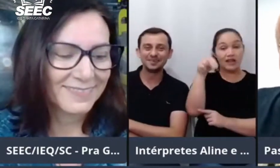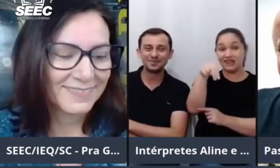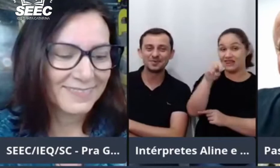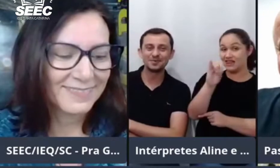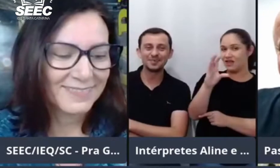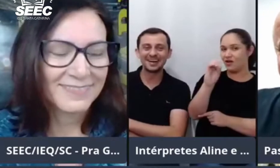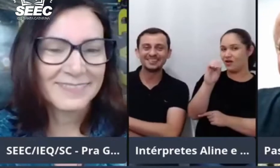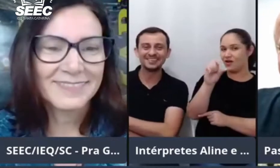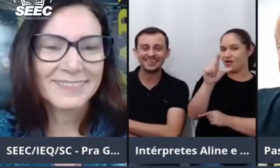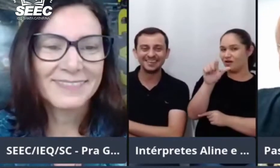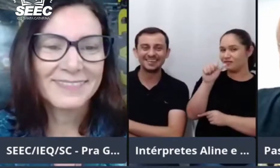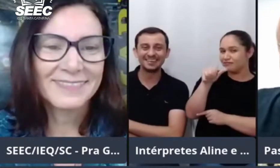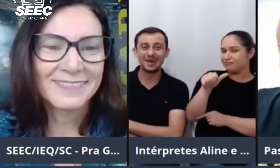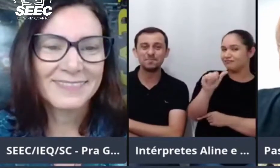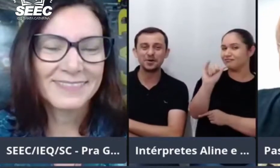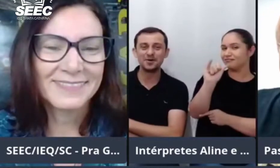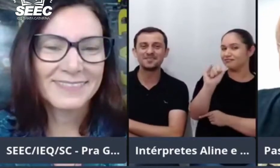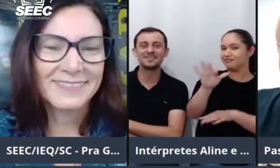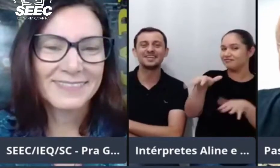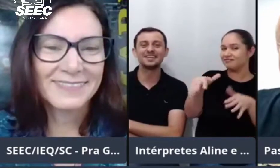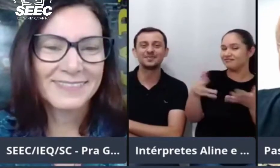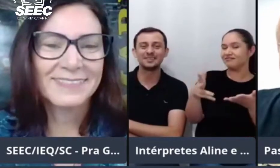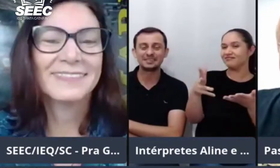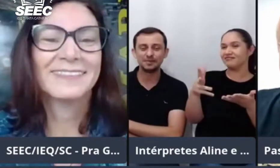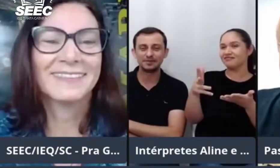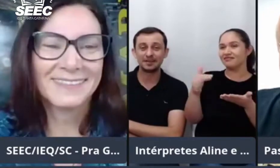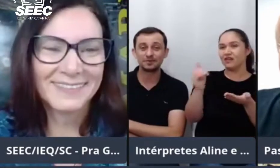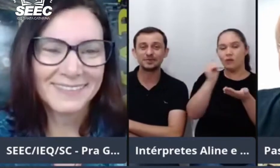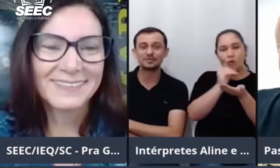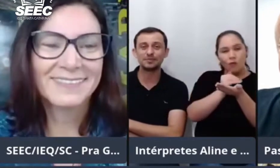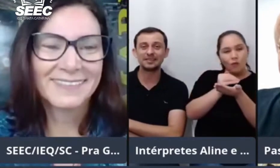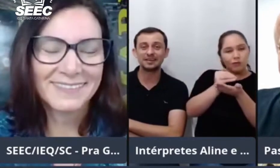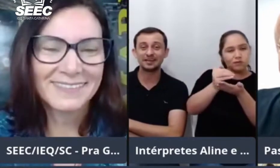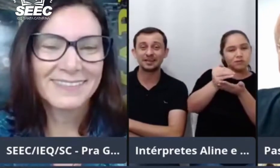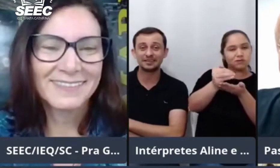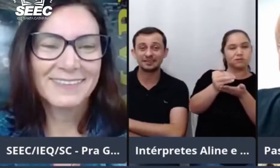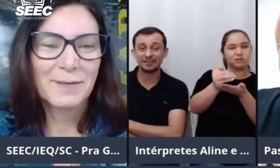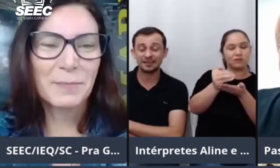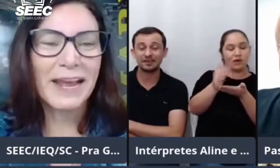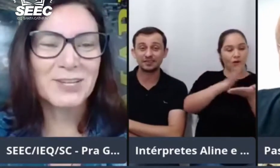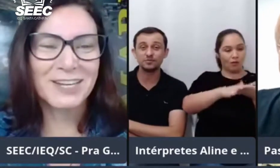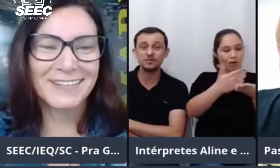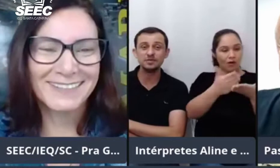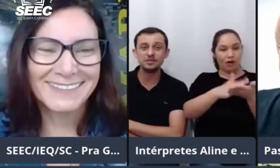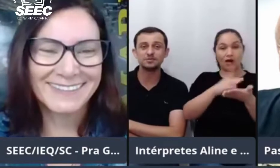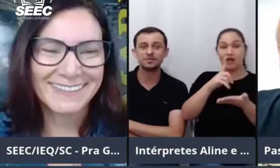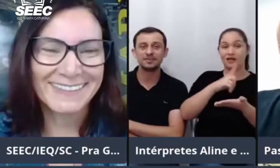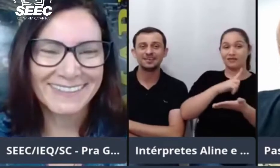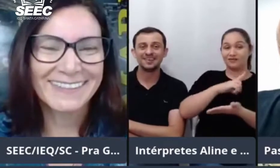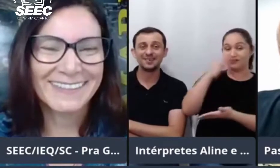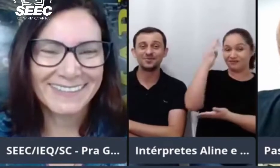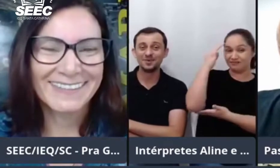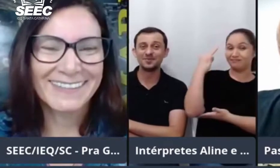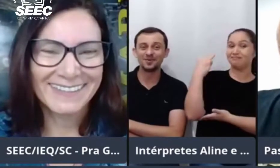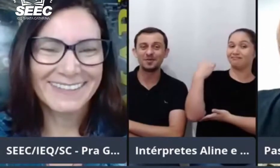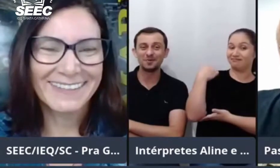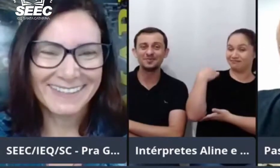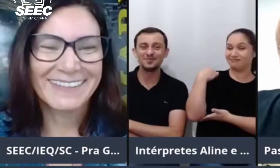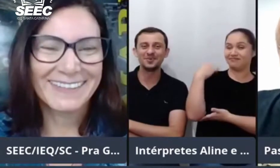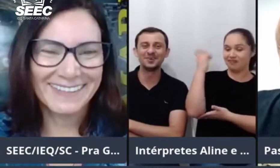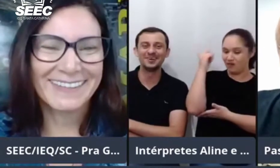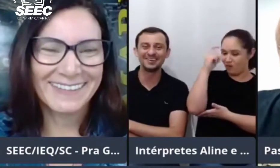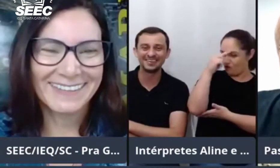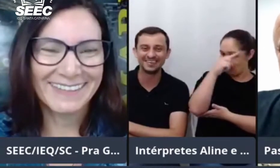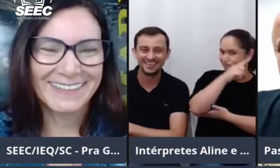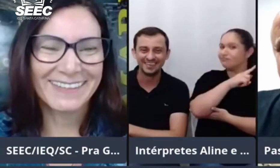a Amanda foi colocada à prova, né? Do conhecimento dela. O conhecimento dela, ela estava no início. Foi uma